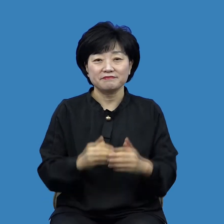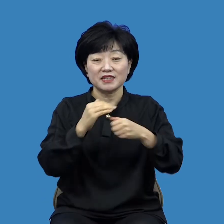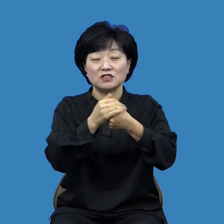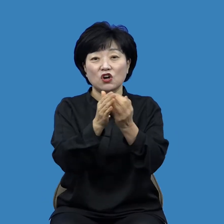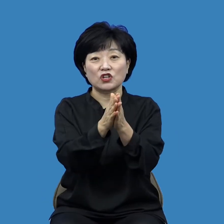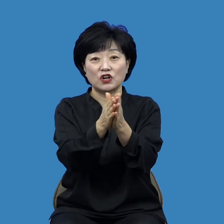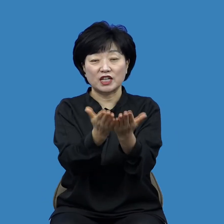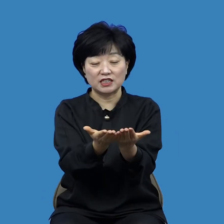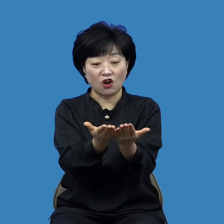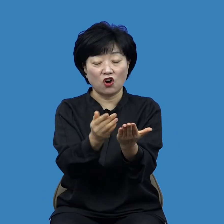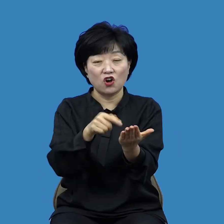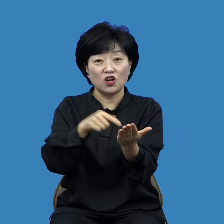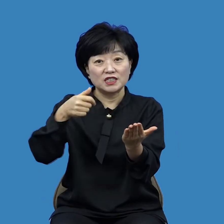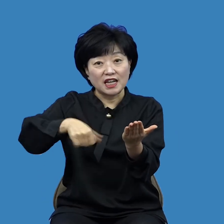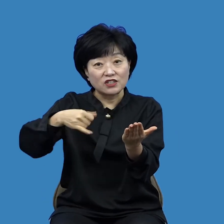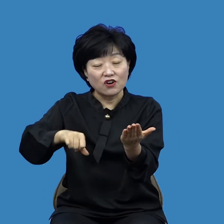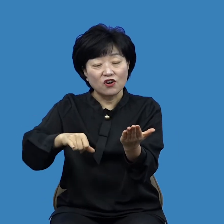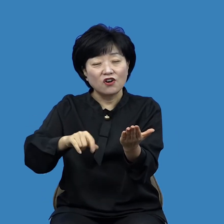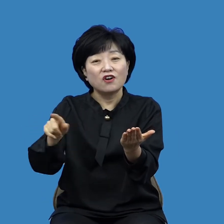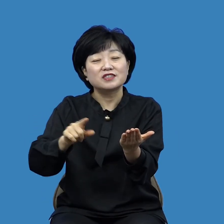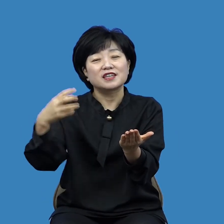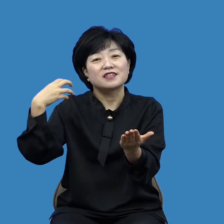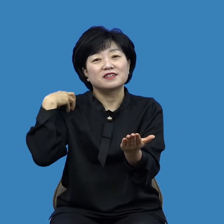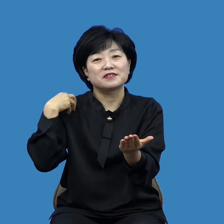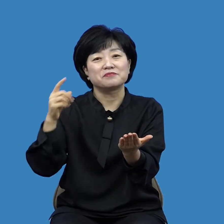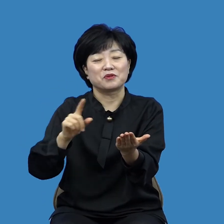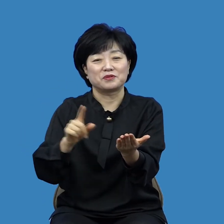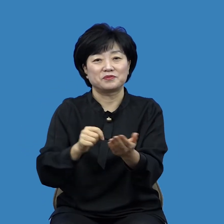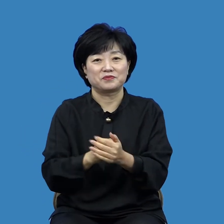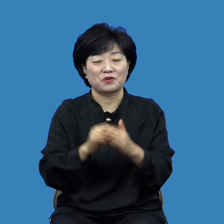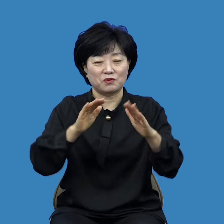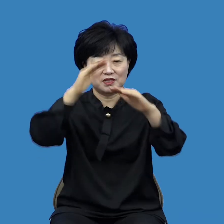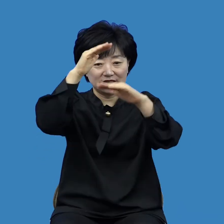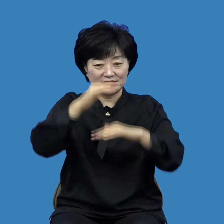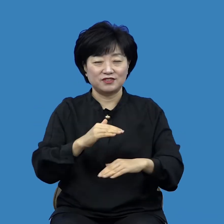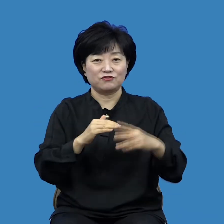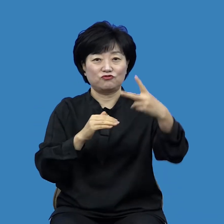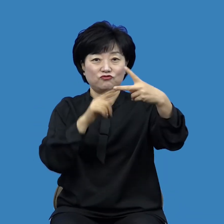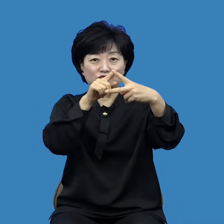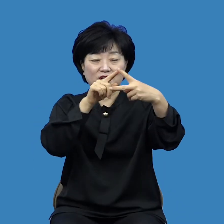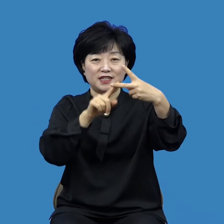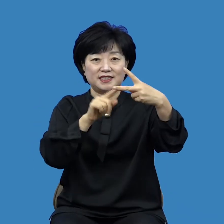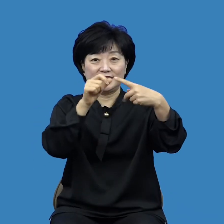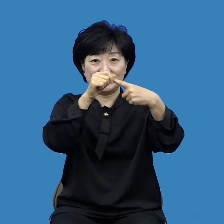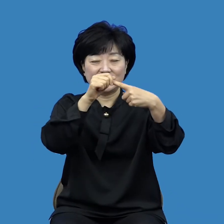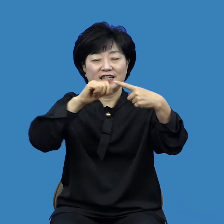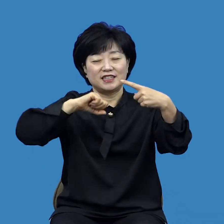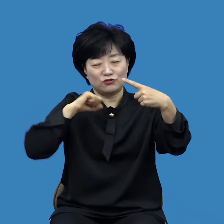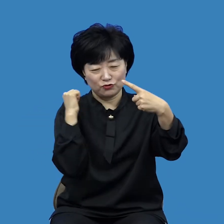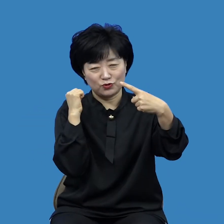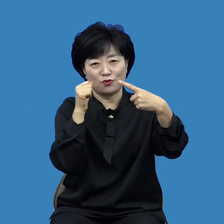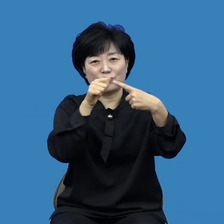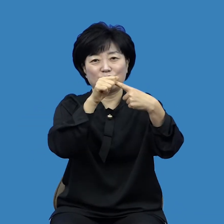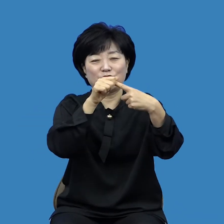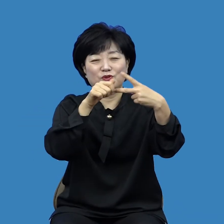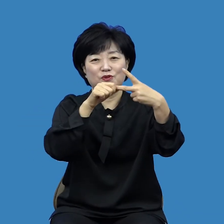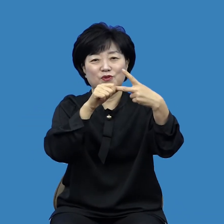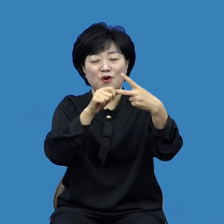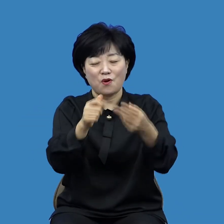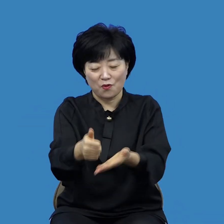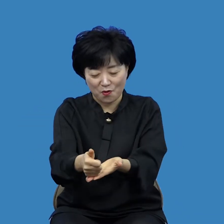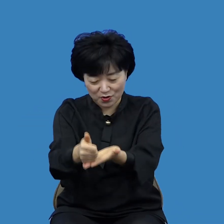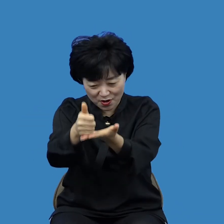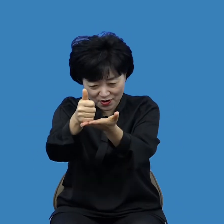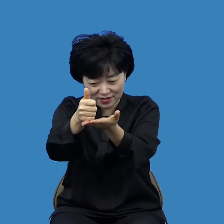성경에서는 자녀들에 대해 무엇이라고 가르칠까요? 성경은 오늘 본문에 보시면 크게 두 가지를 얘기하는데 첫째 순종하라고 가르치고요, 둘째